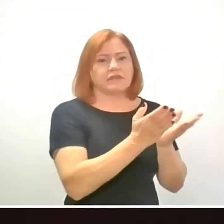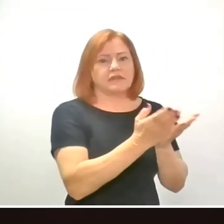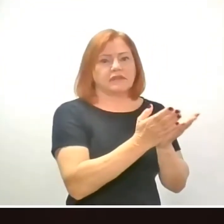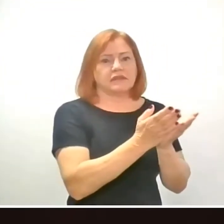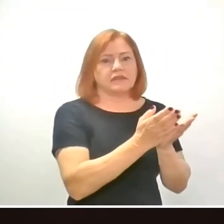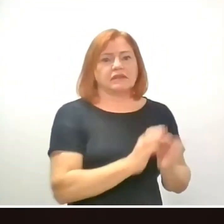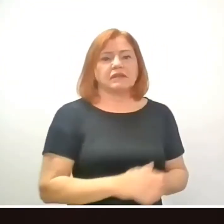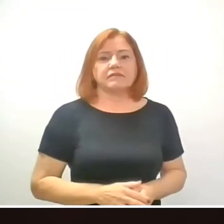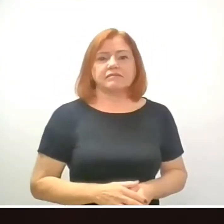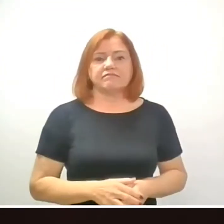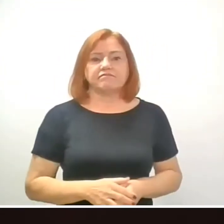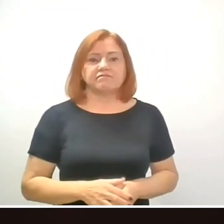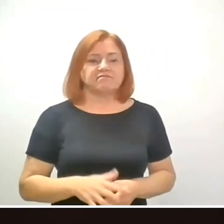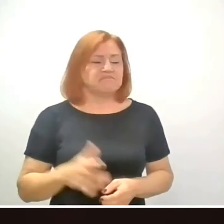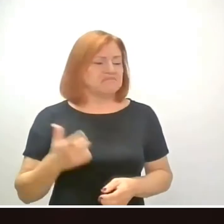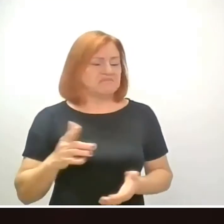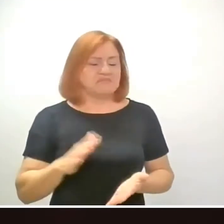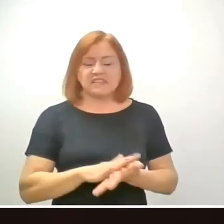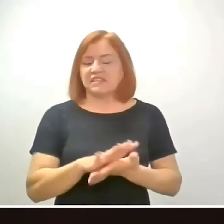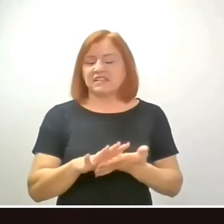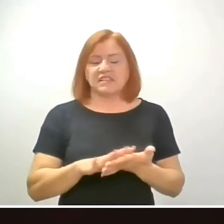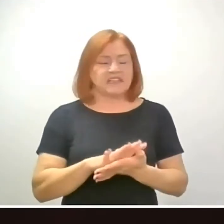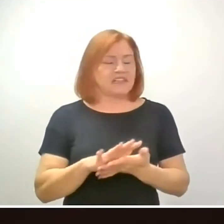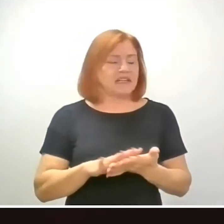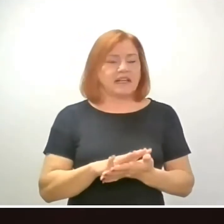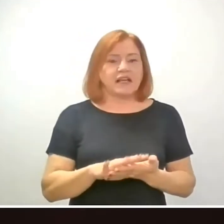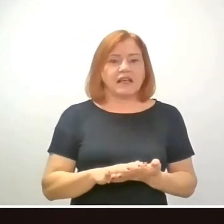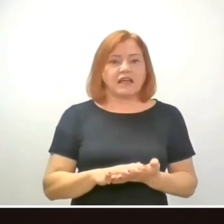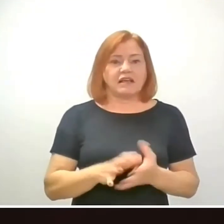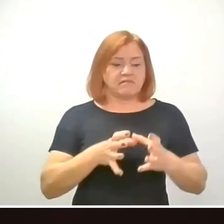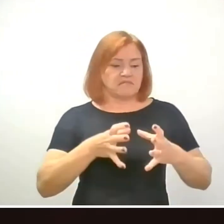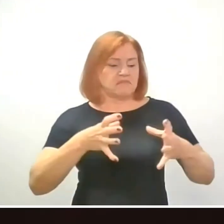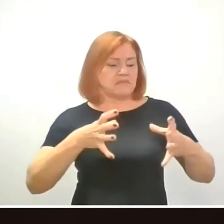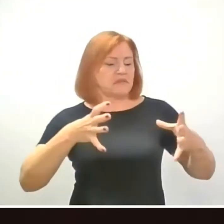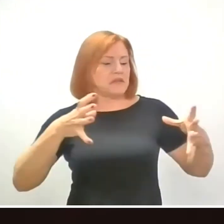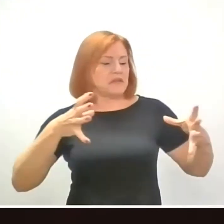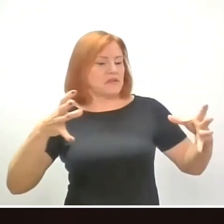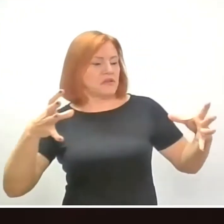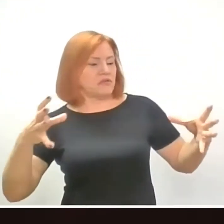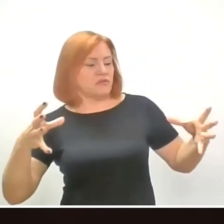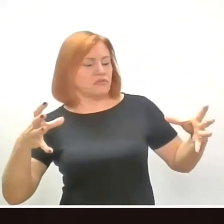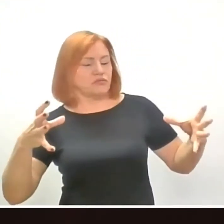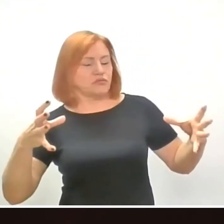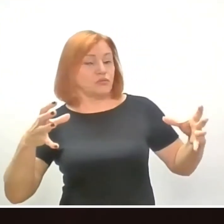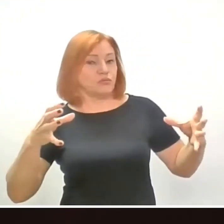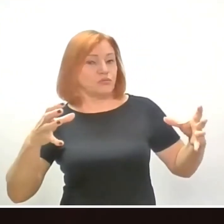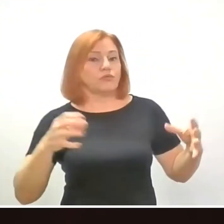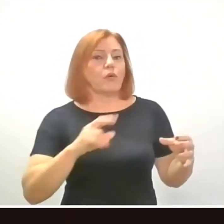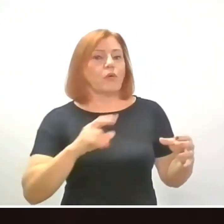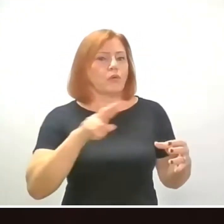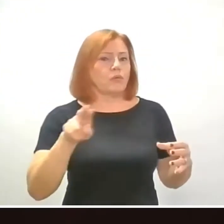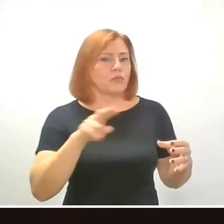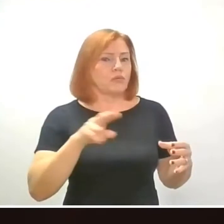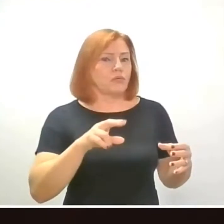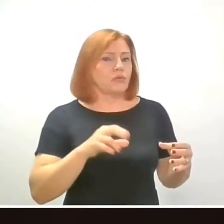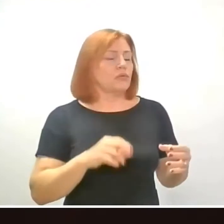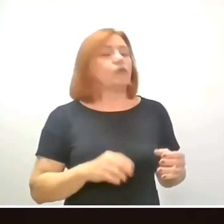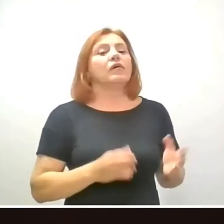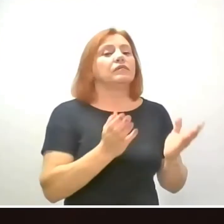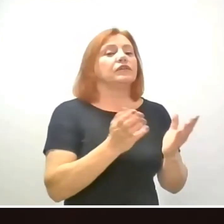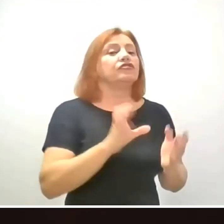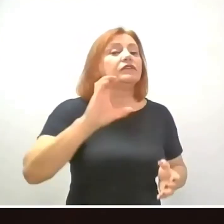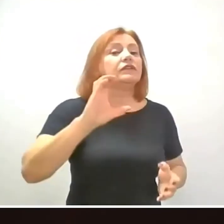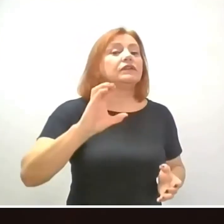mas nós chamamos esse conjunto todo maior de cristandade. E o fermento